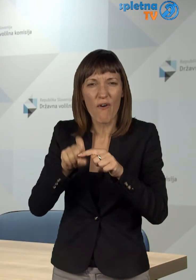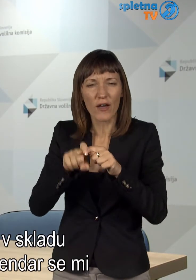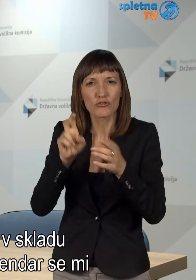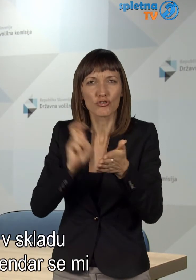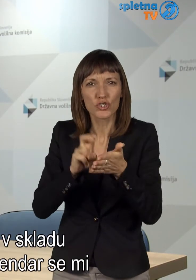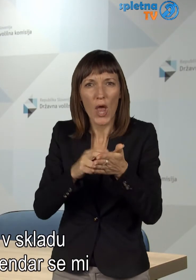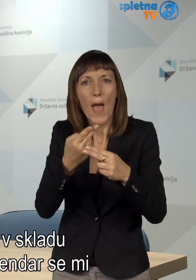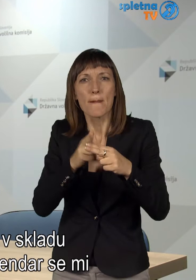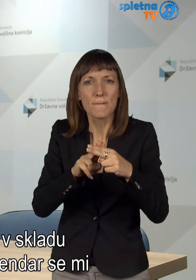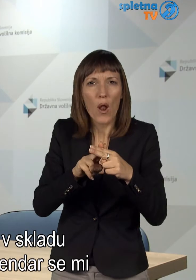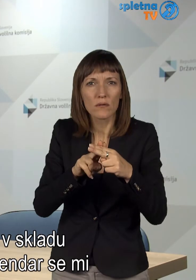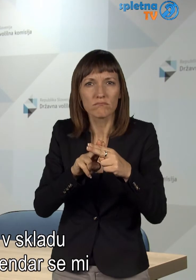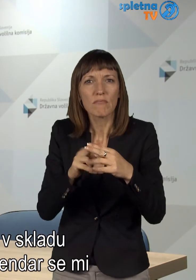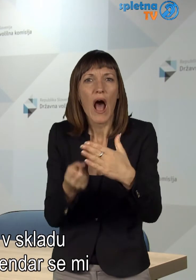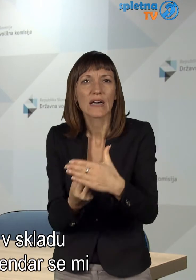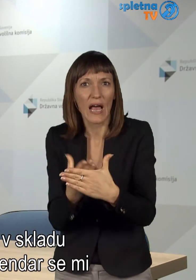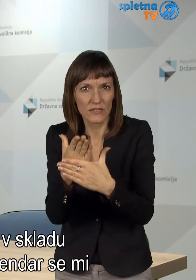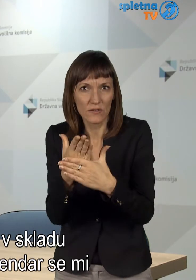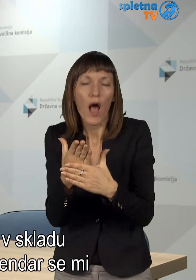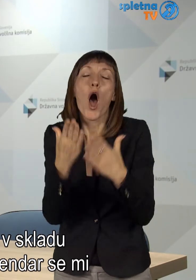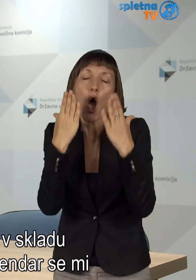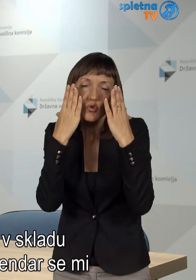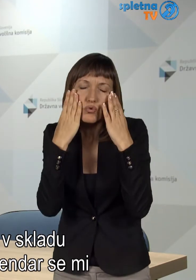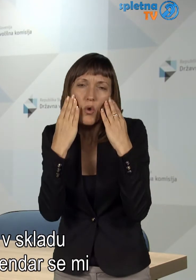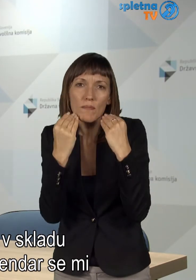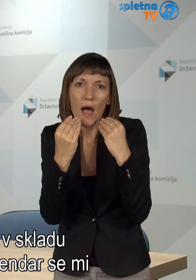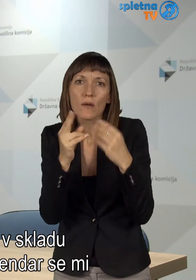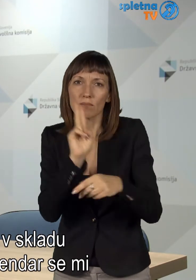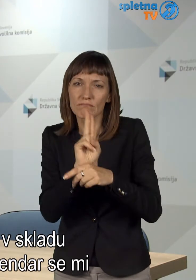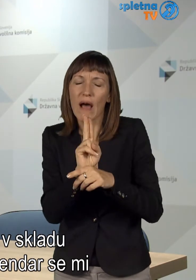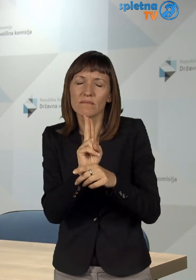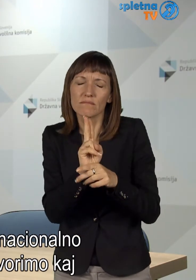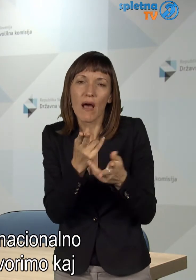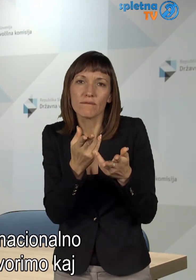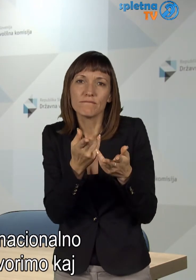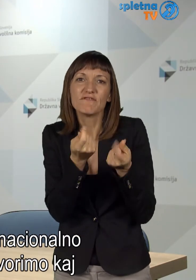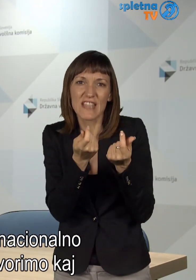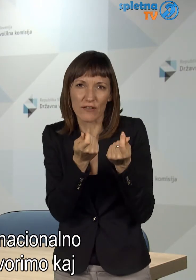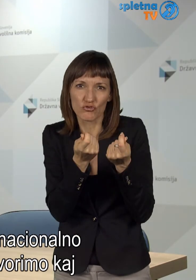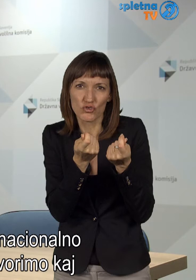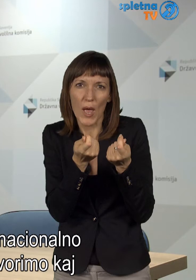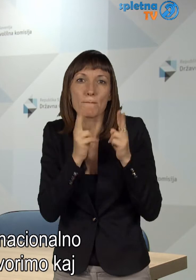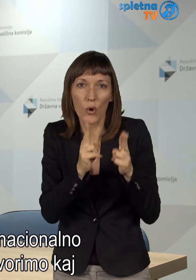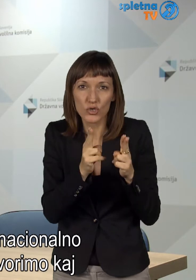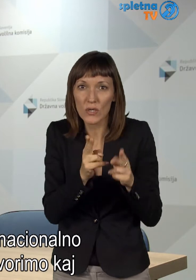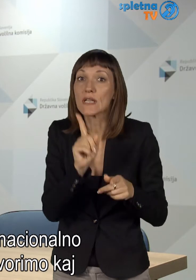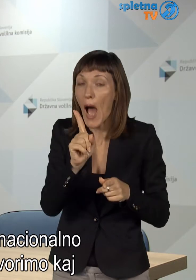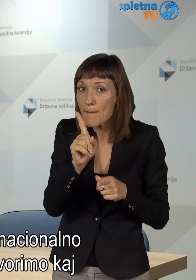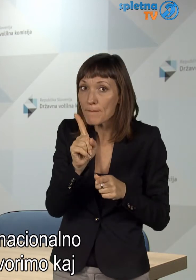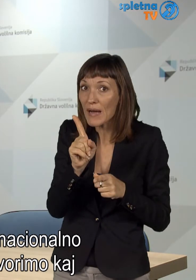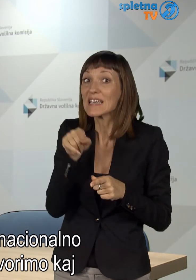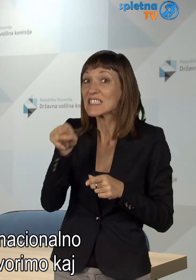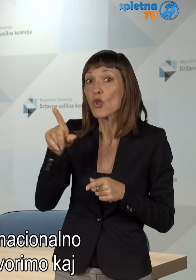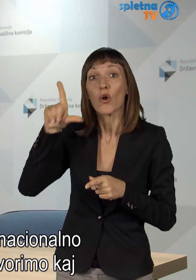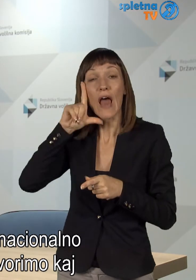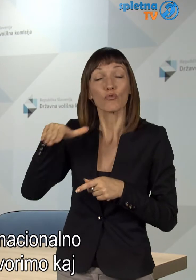stvari še nadgrajevali. Seveda v skladu s finančnimi zmožnostmi, vendar se mi zelo pomembno, da s tem nacionalno